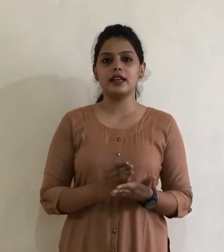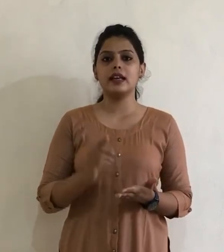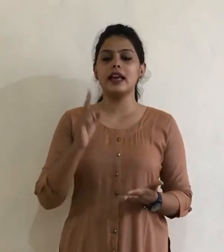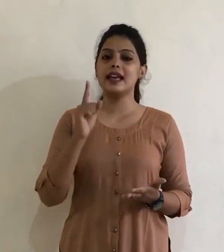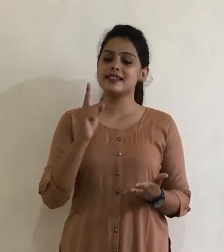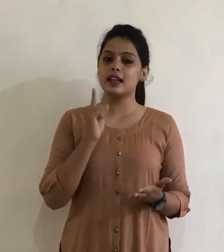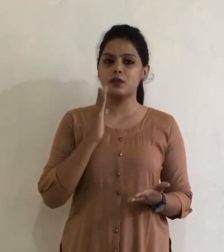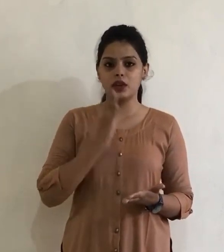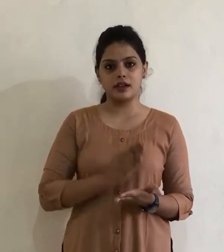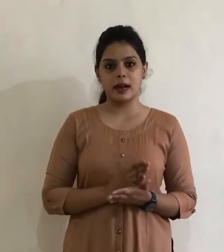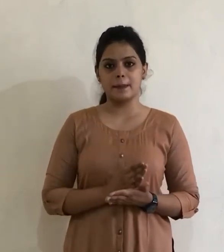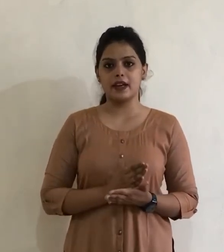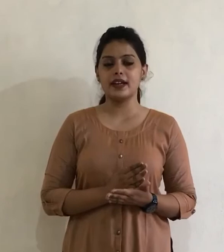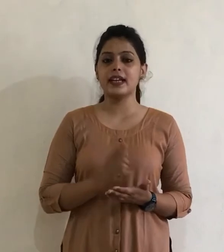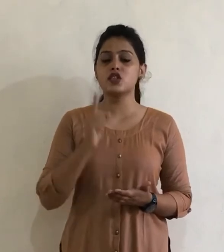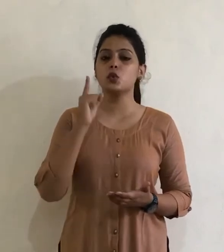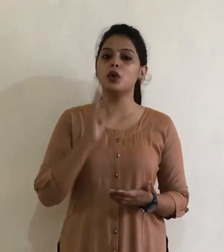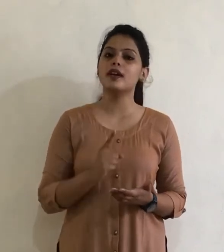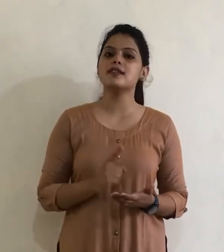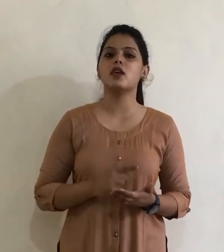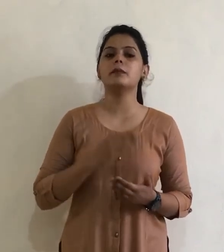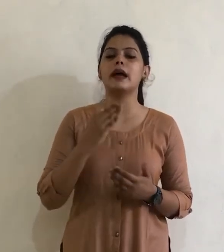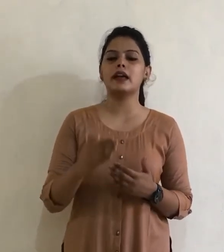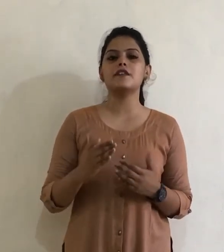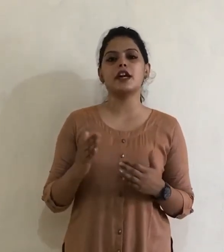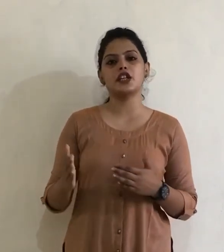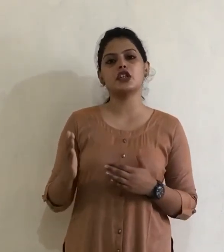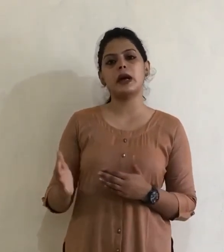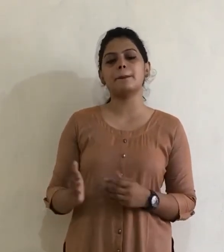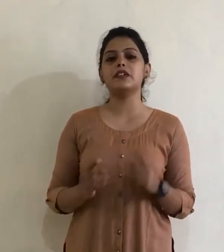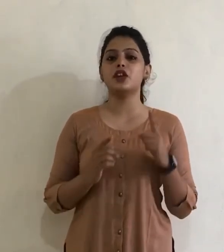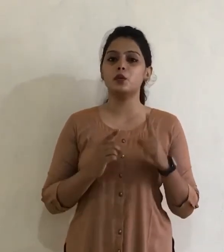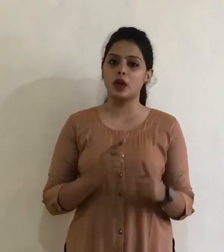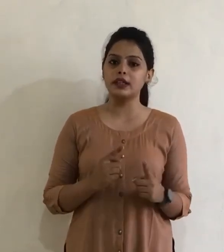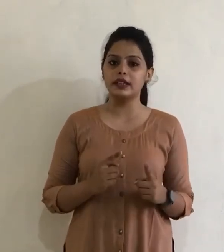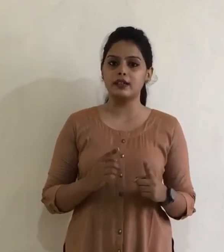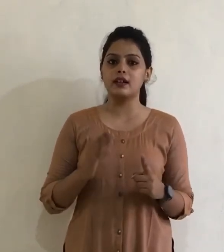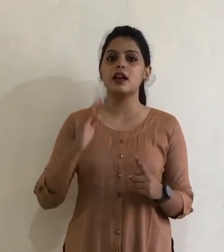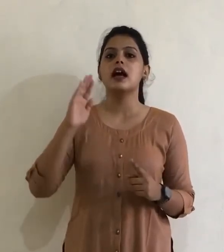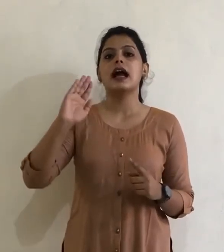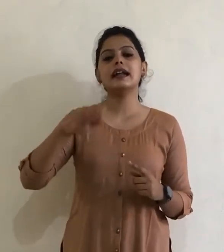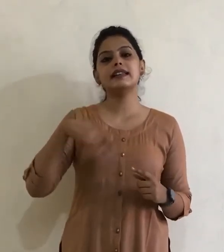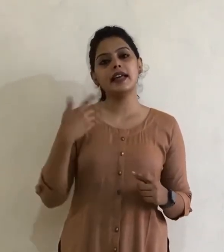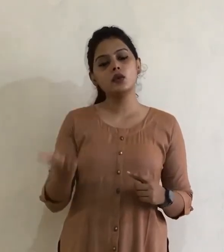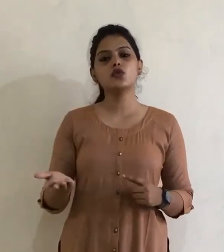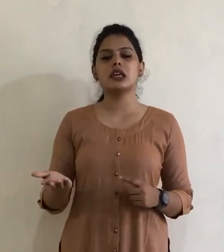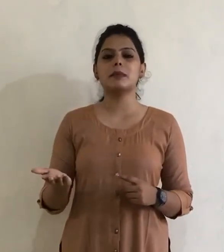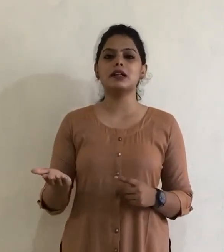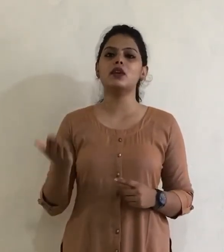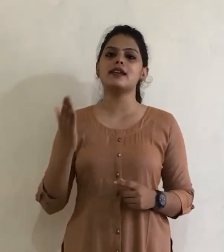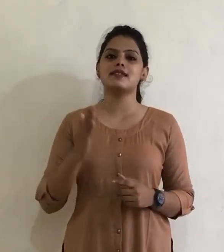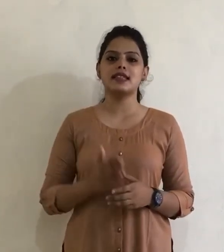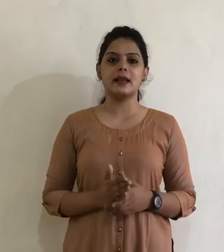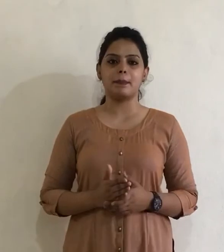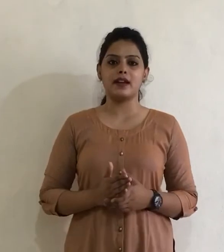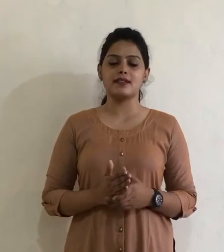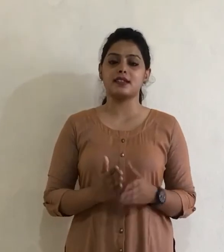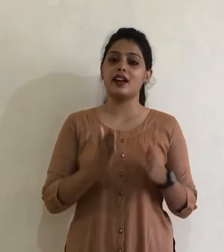लिए एक साल वर्क करना पड़ेगा. इट हैज टू वर्क एज अ नॉन बाइंडिंग फाइनेंशियल कंपनी फॉर वन ईयर एंड देन उसके बाद वो लाइसेंस के लिए अप्लाई कर सकता है.